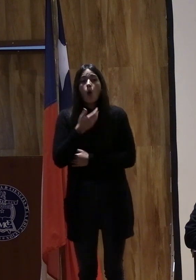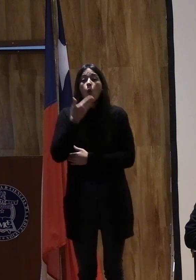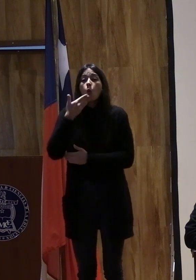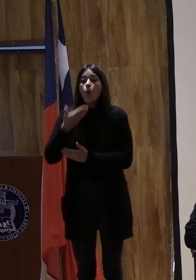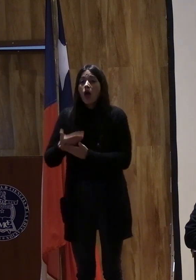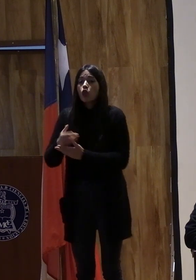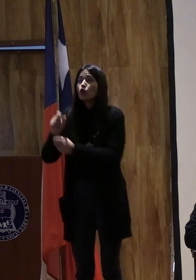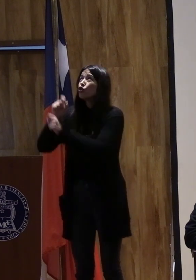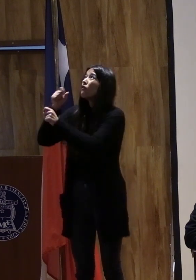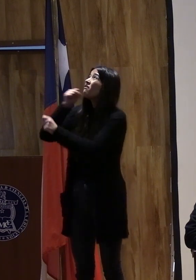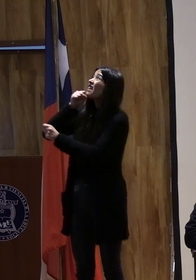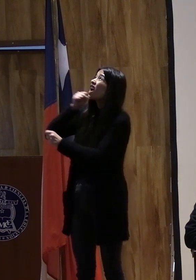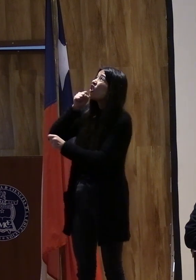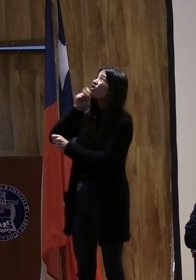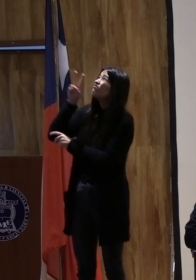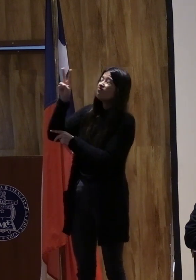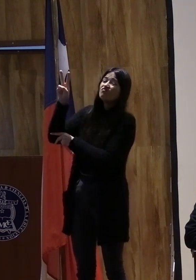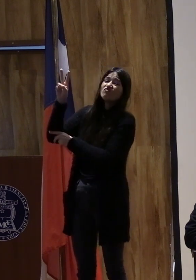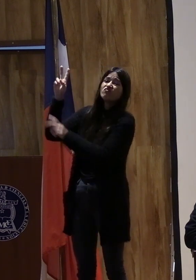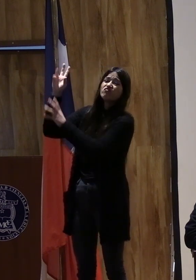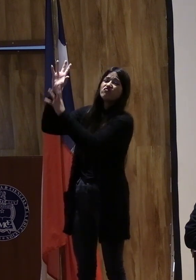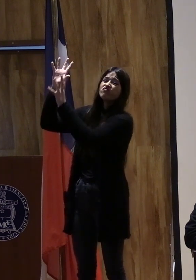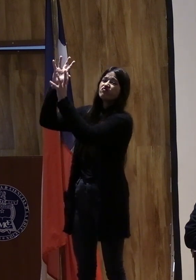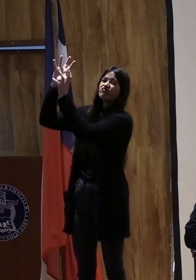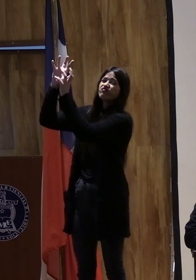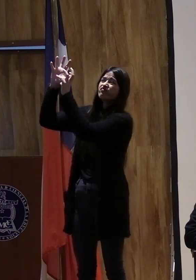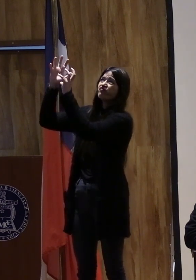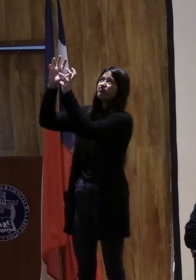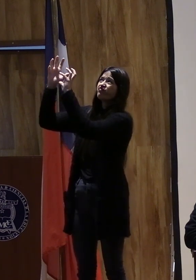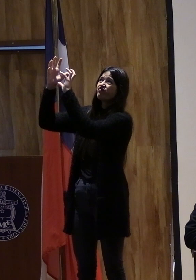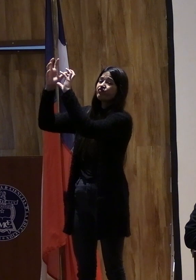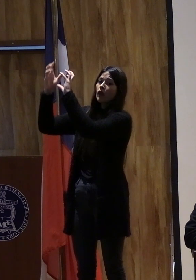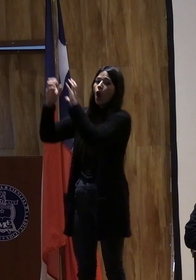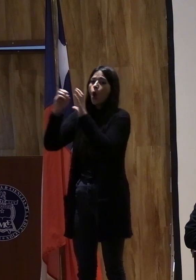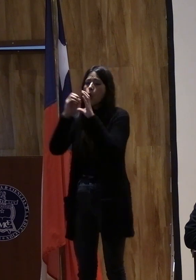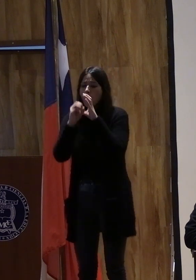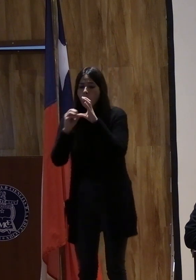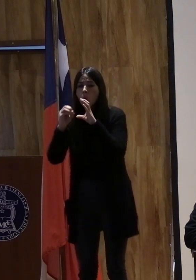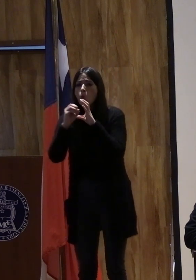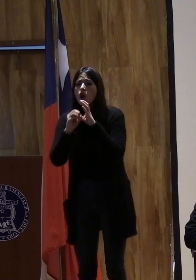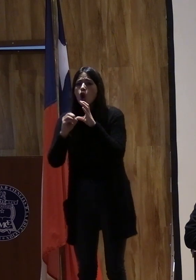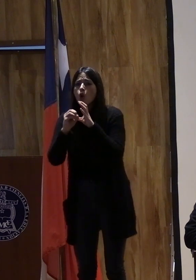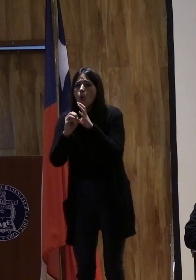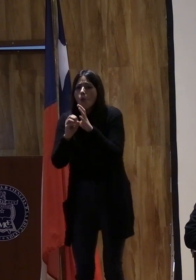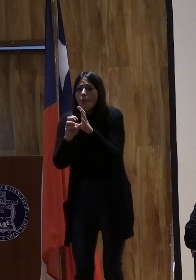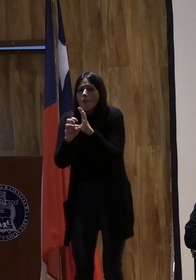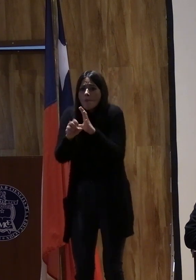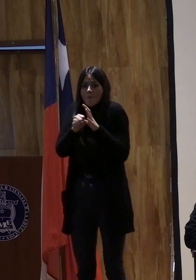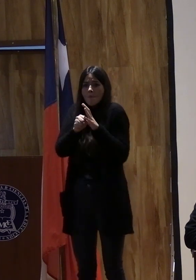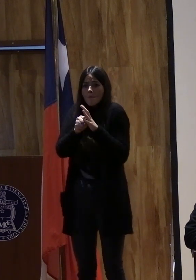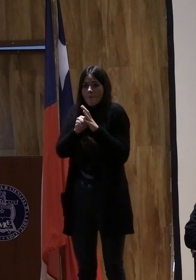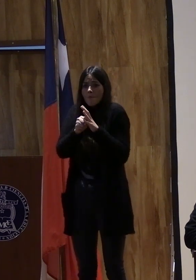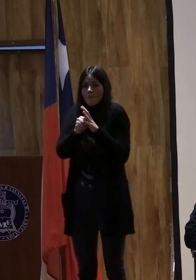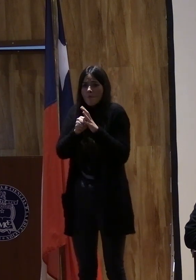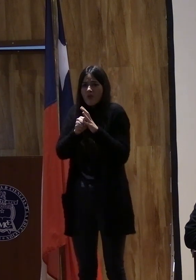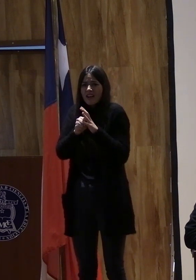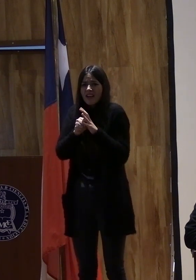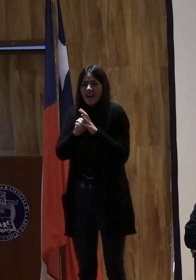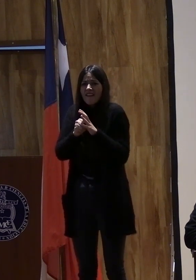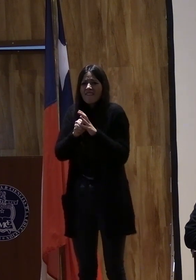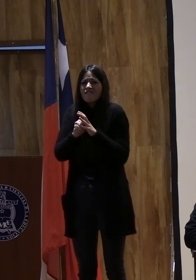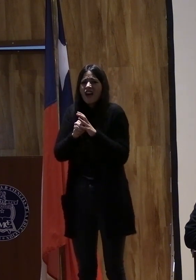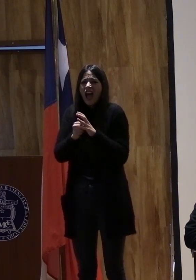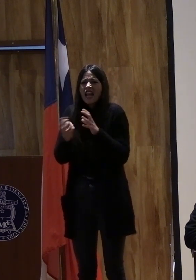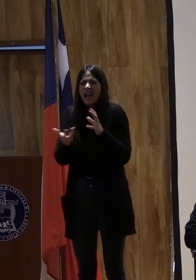el Sol está viejito, el núcleo del Sol se va a contraer, va a empezar a quemar